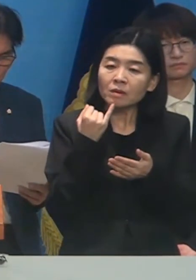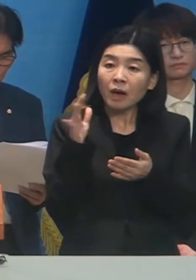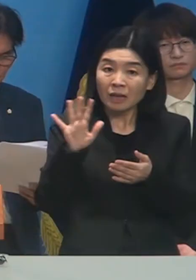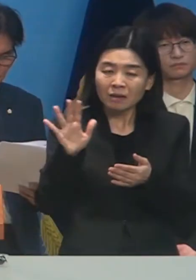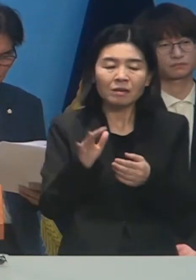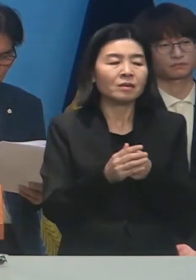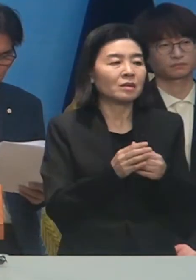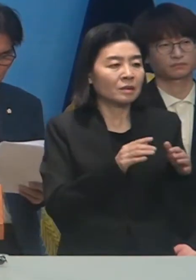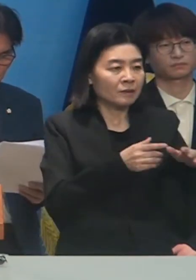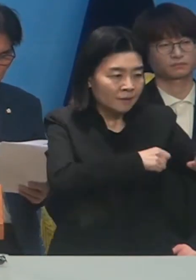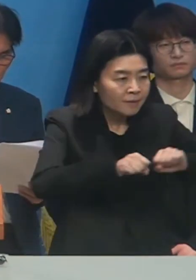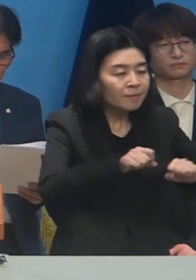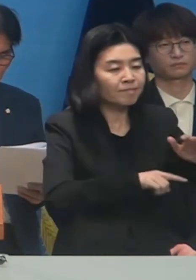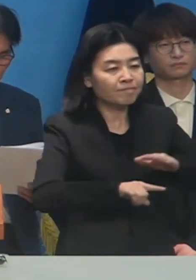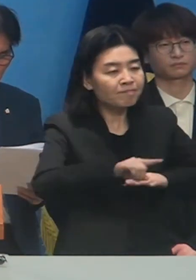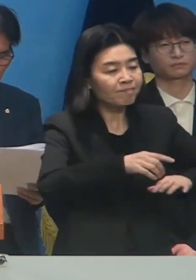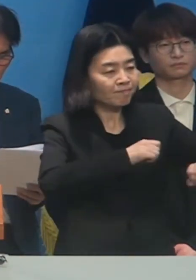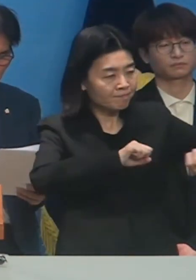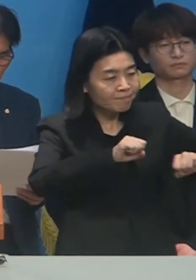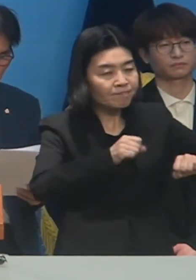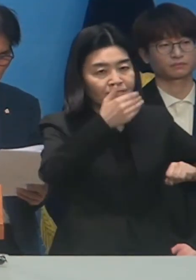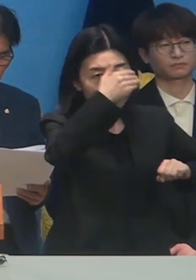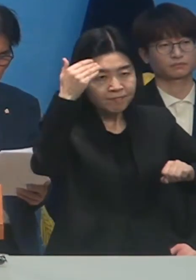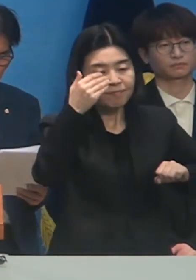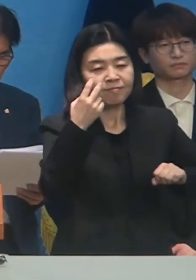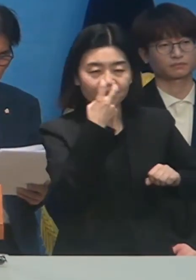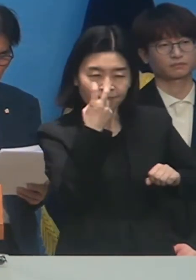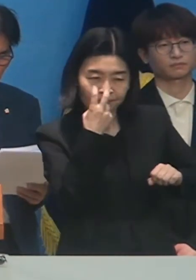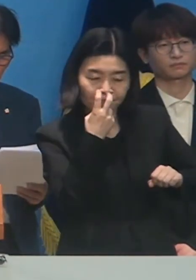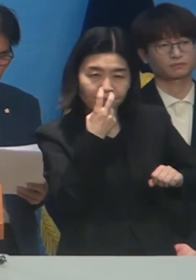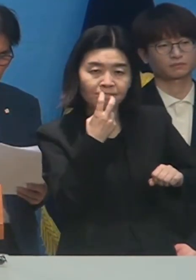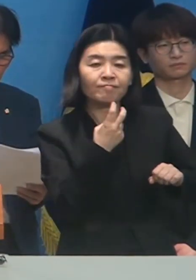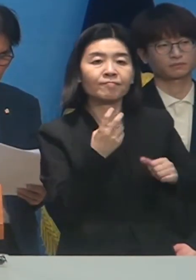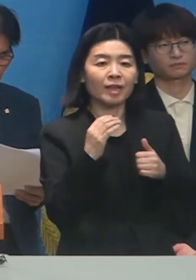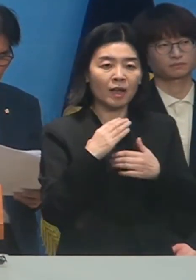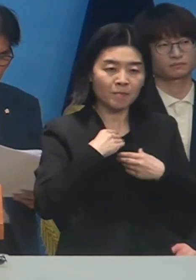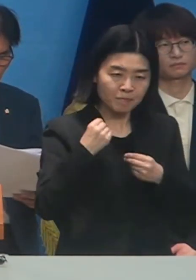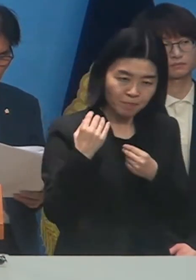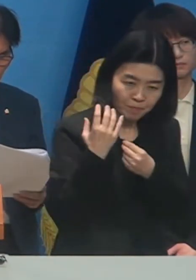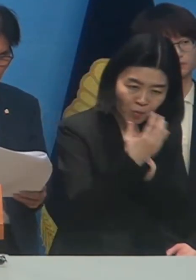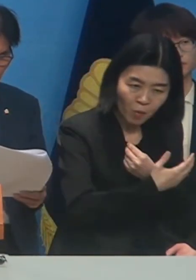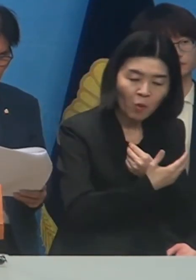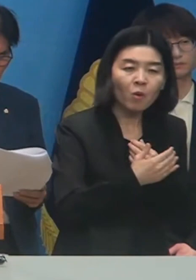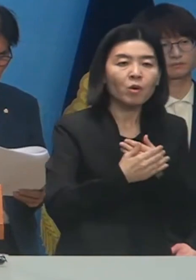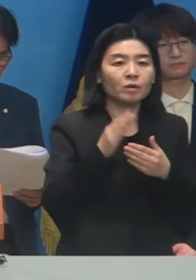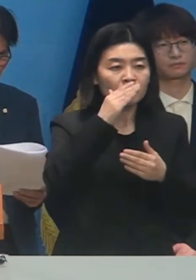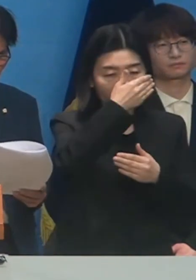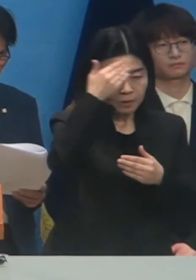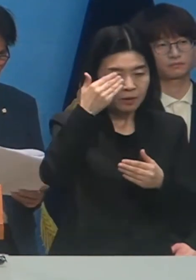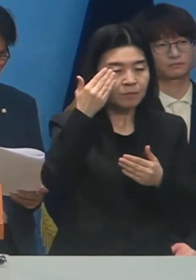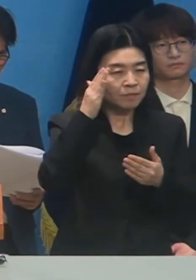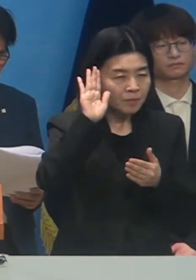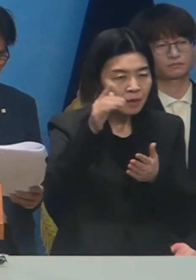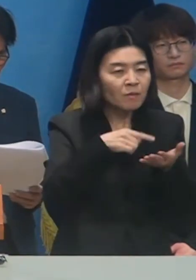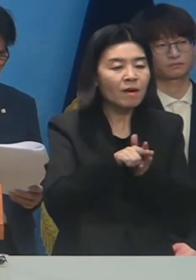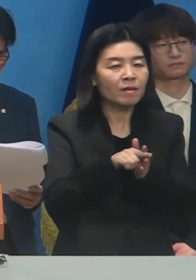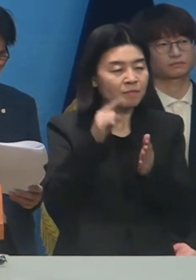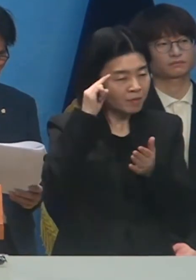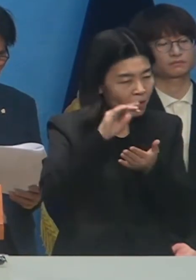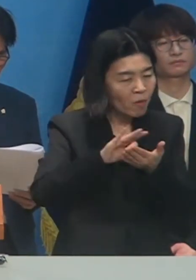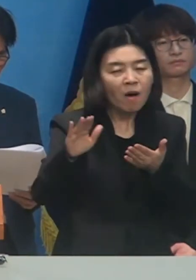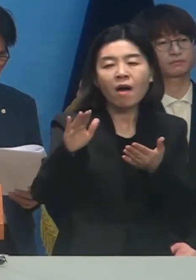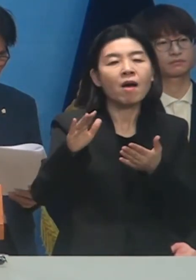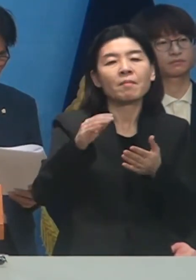안보 그리고 청년들의 미래를 품은 진정한 평화를 만들어내지는 못합니다.